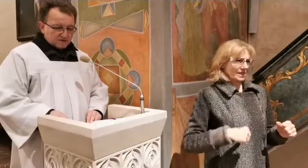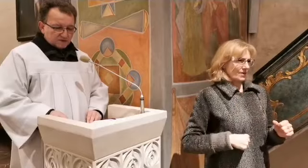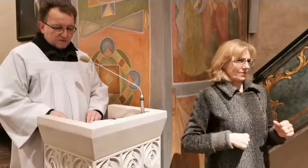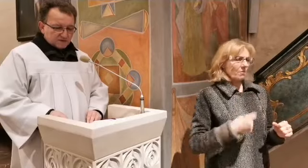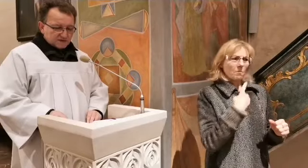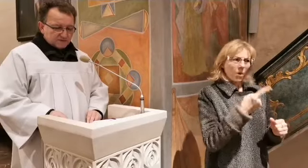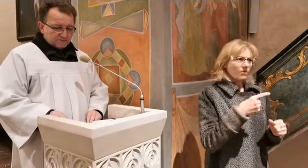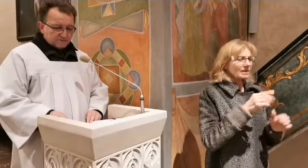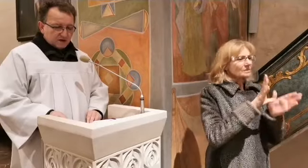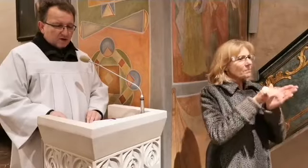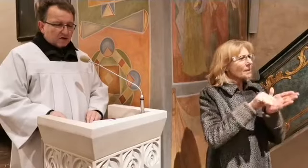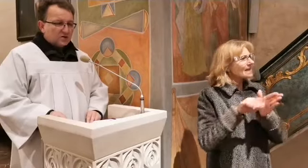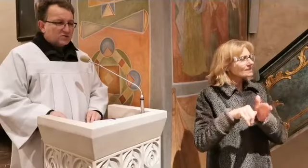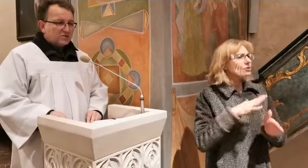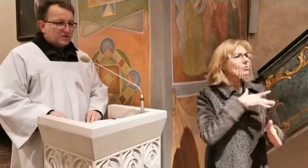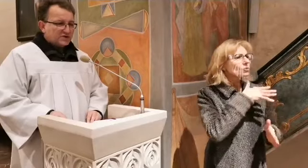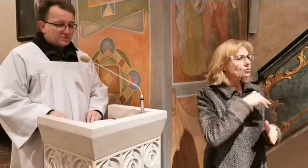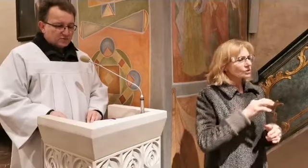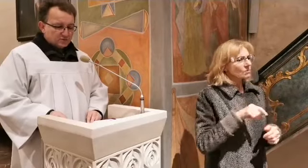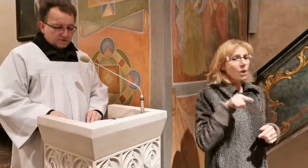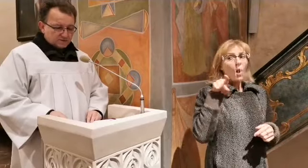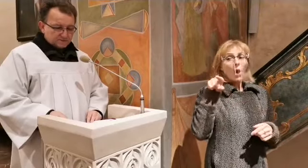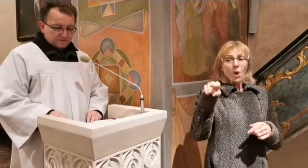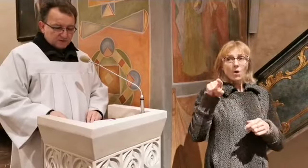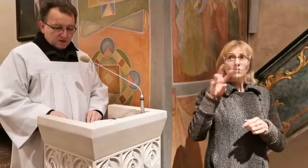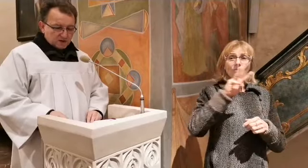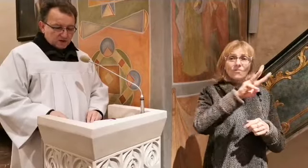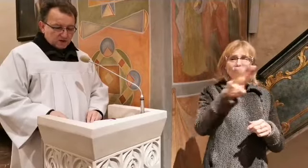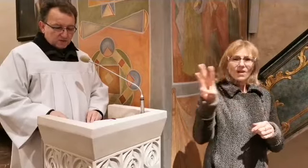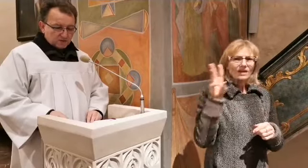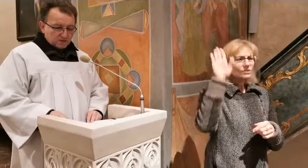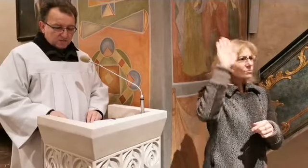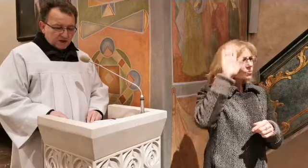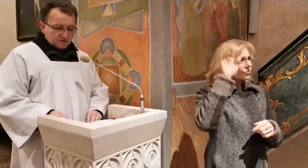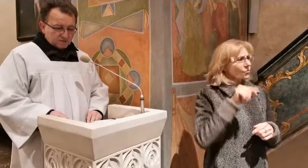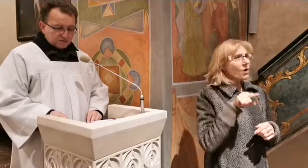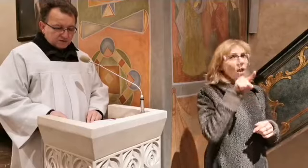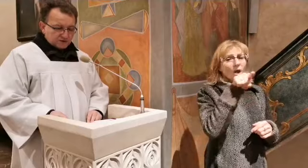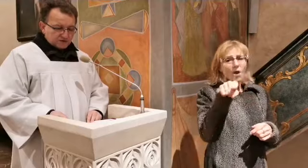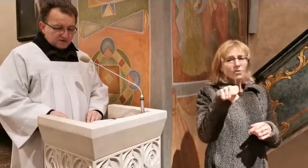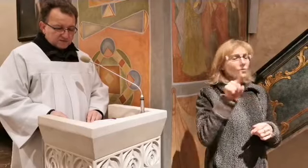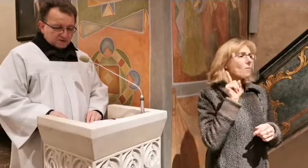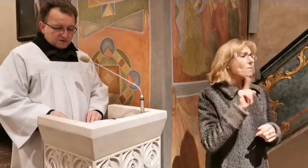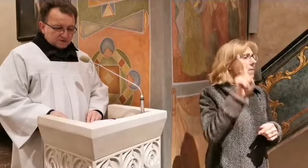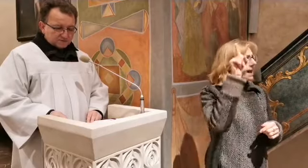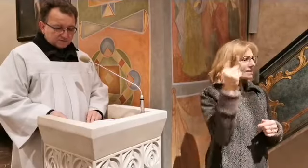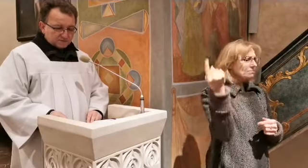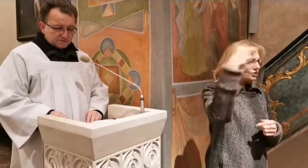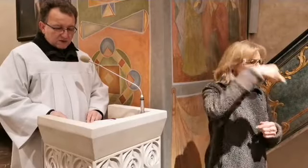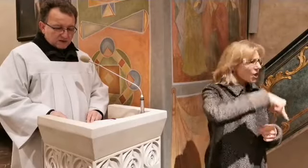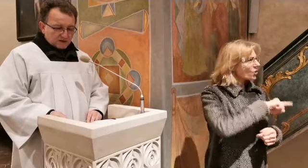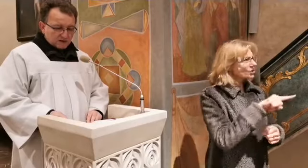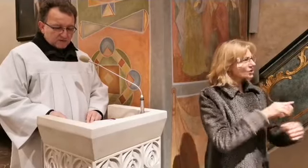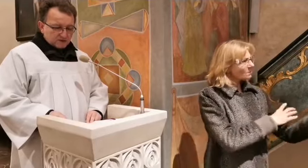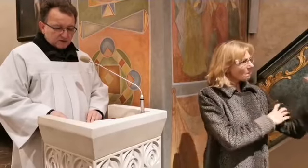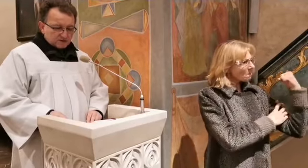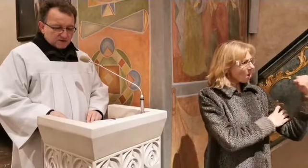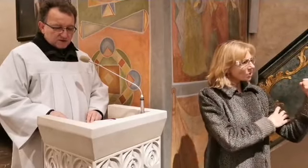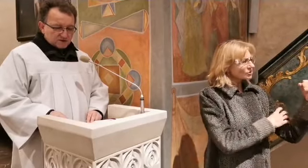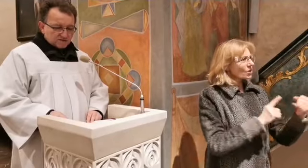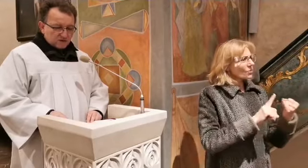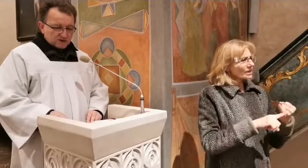Powiedz miastom ludzkim, oto wasz Bóg. Oto Pan Bóg przychodzi z mocą i